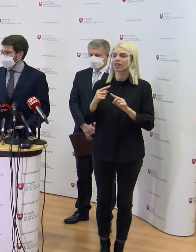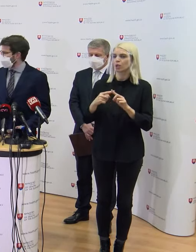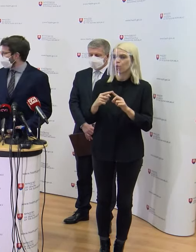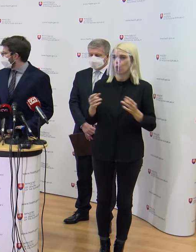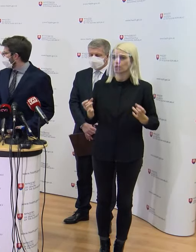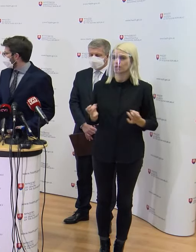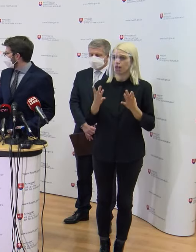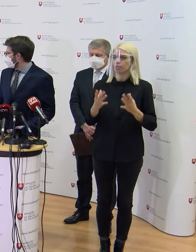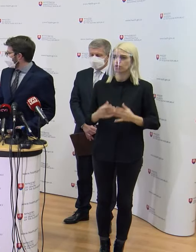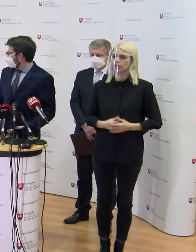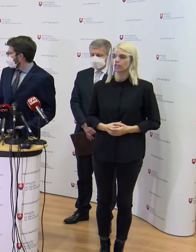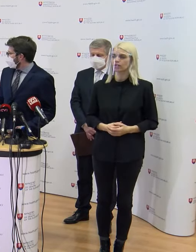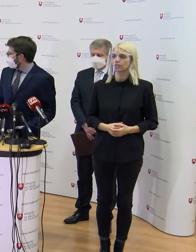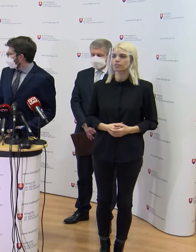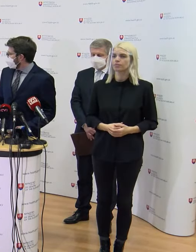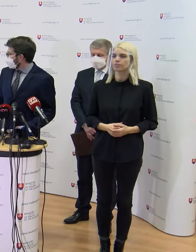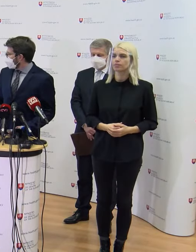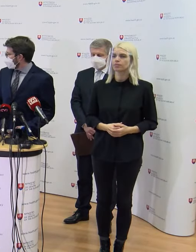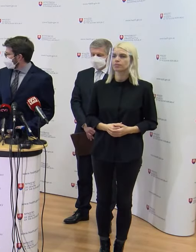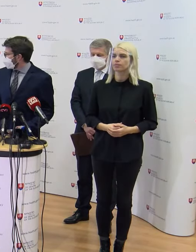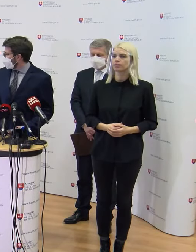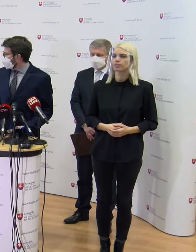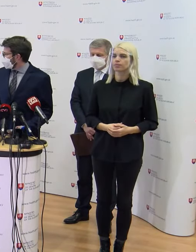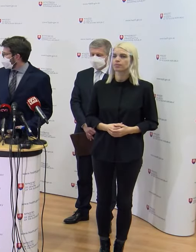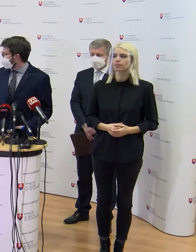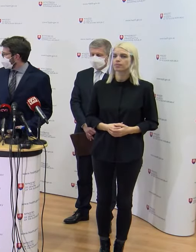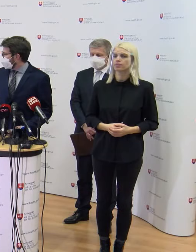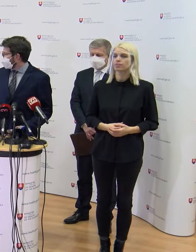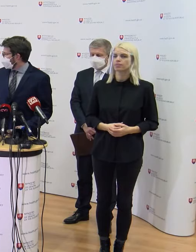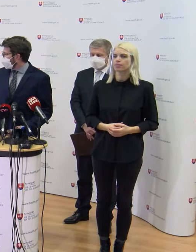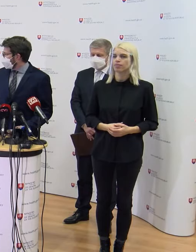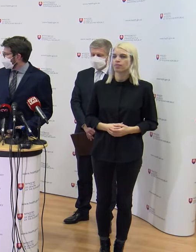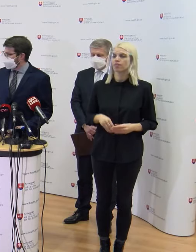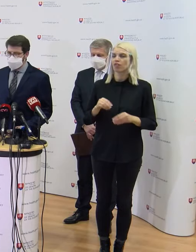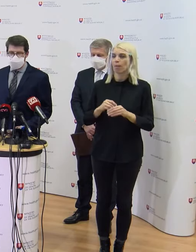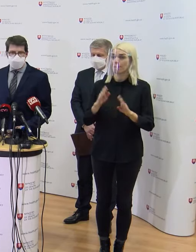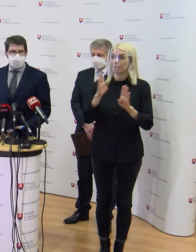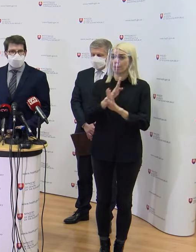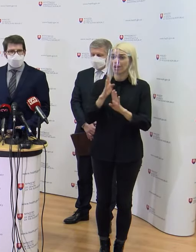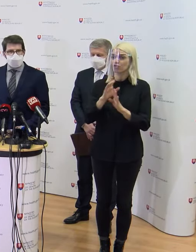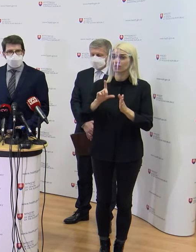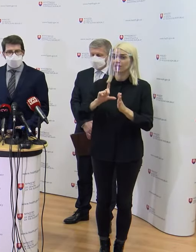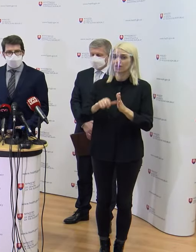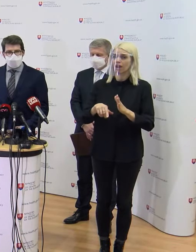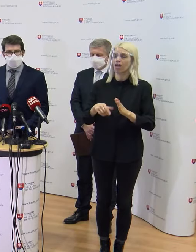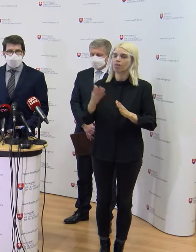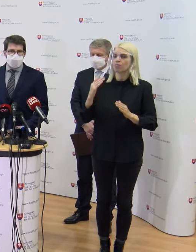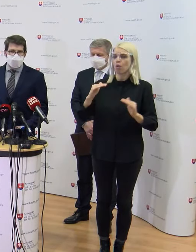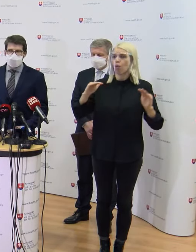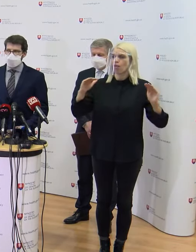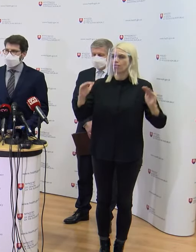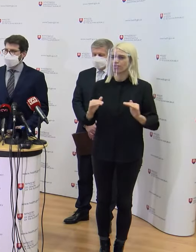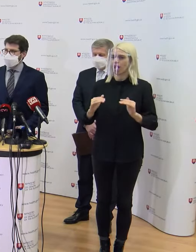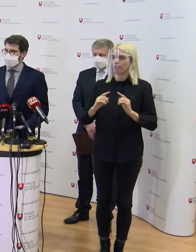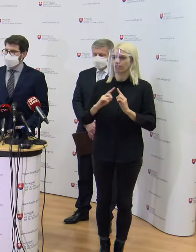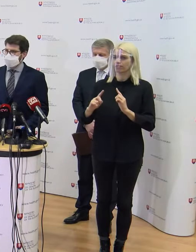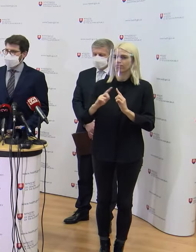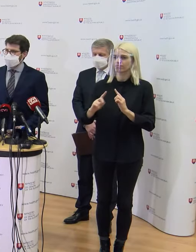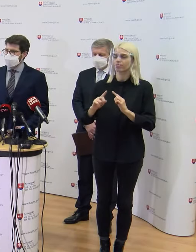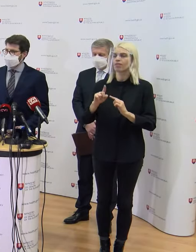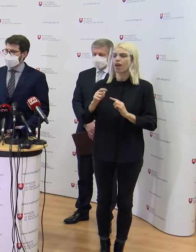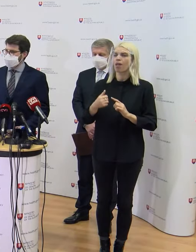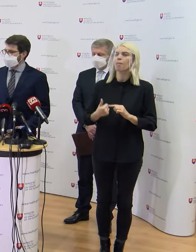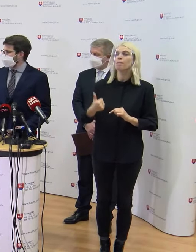mierne zlepšovať. Najvýraznejší pokles bol v Prešovskom kraji, ale poklesy oproti minulého